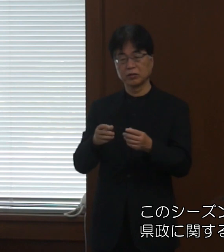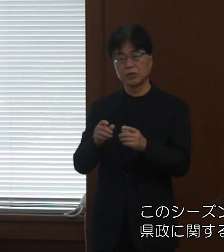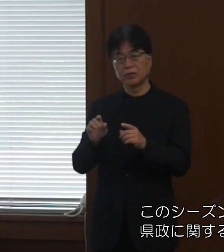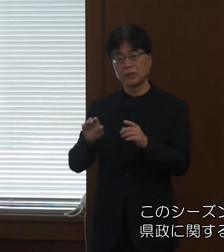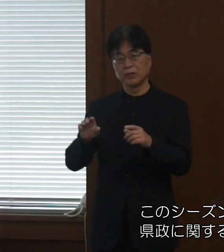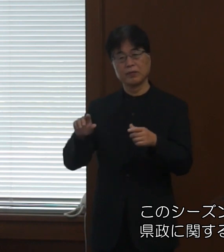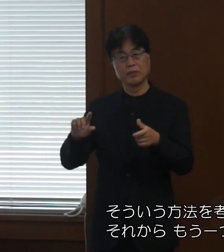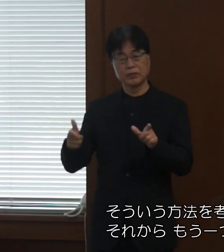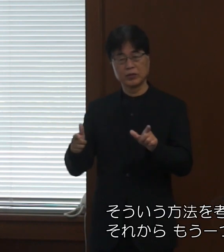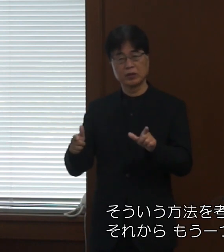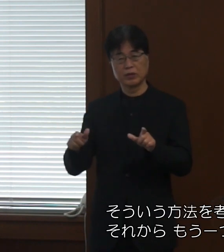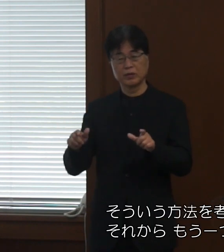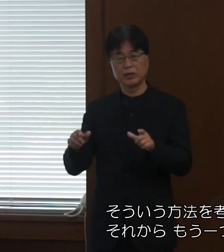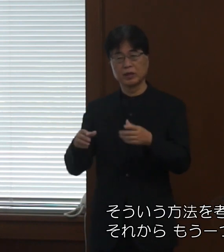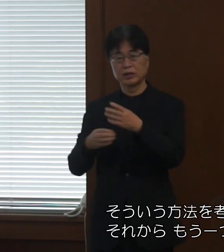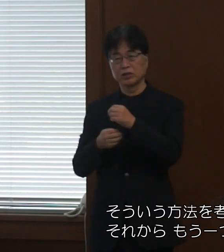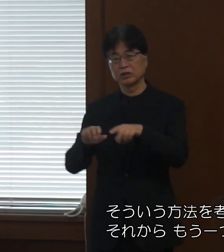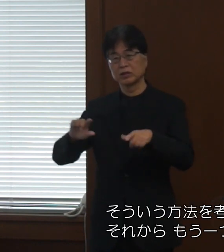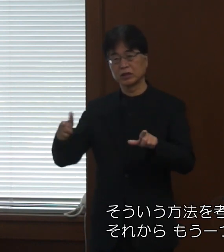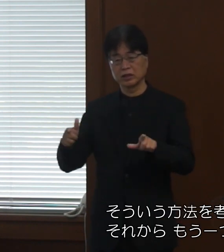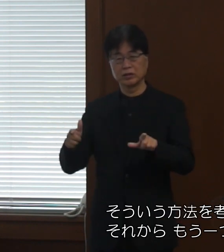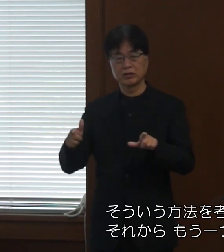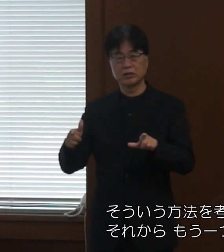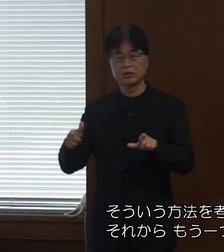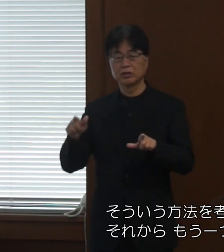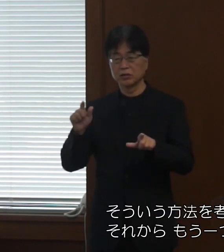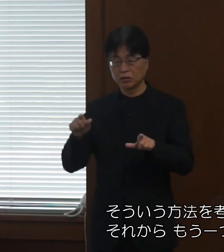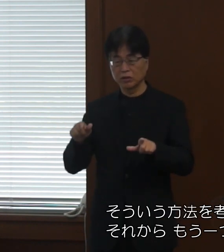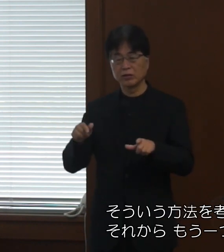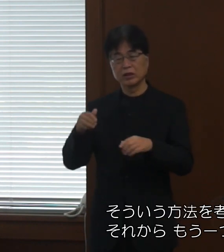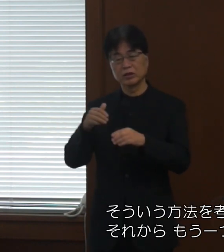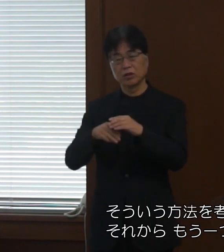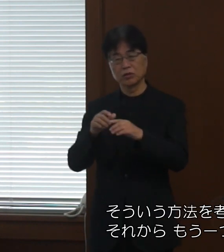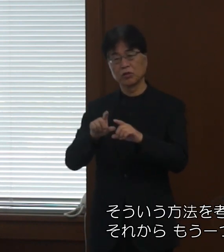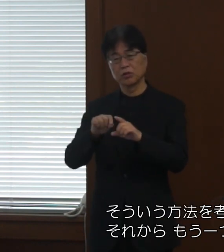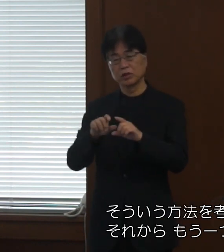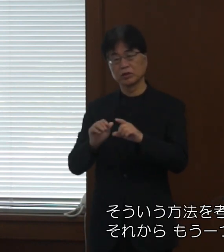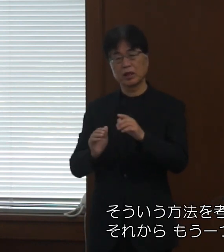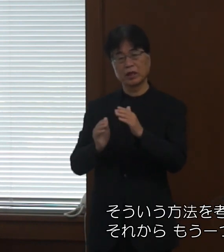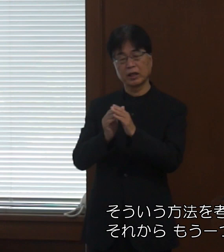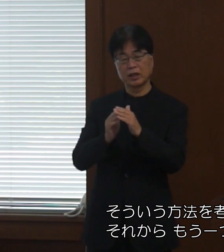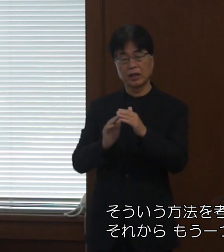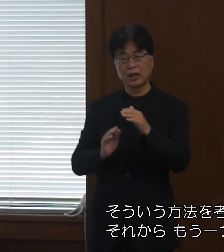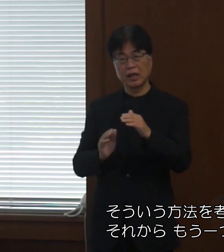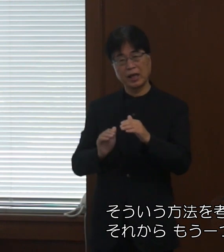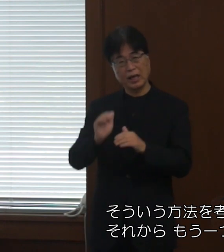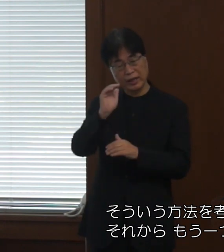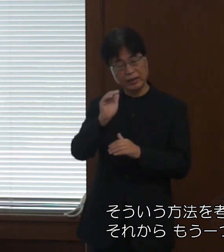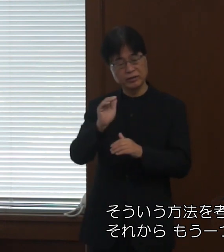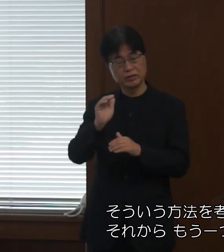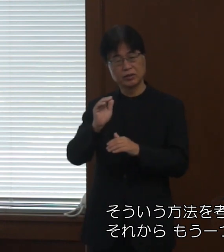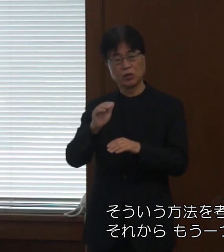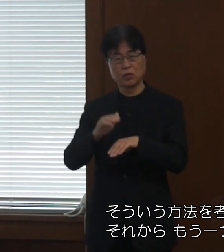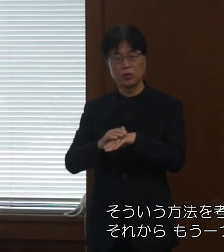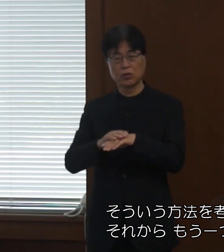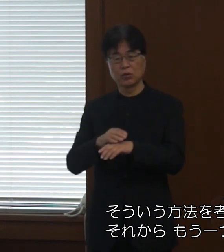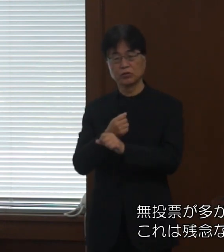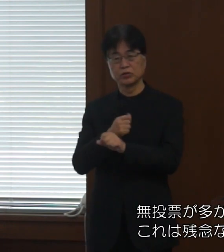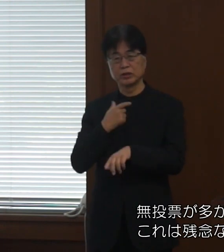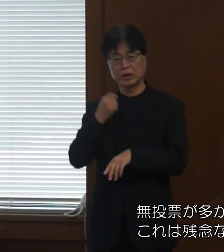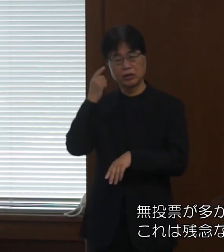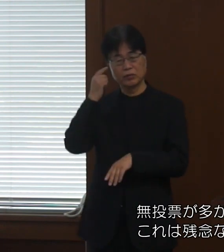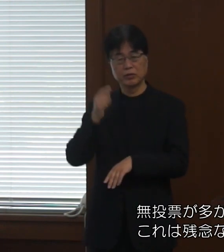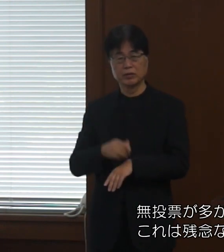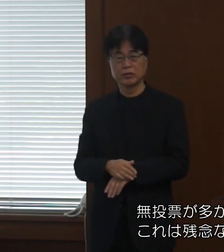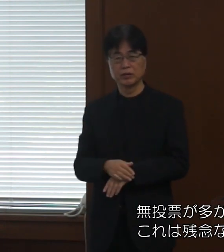に関する関心が高まるようなそういう方法を考えていきたいと思いますそれからもう一